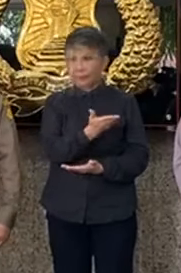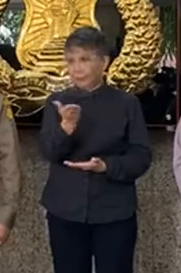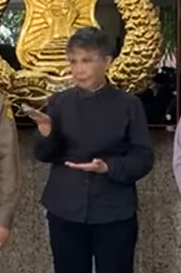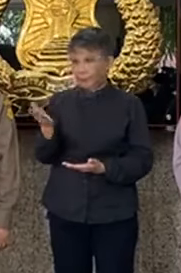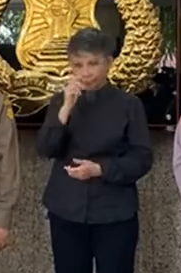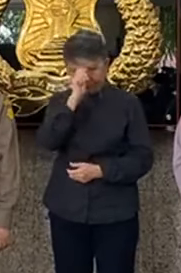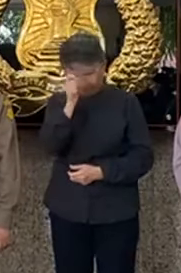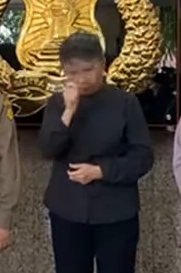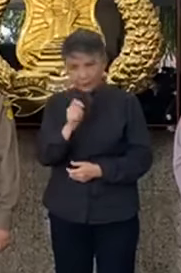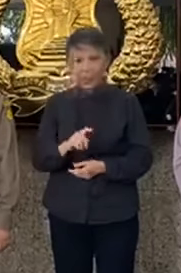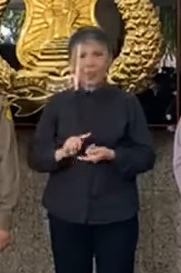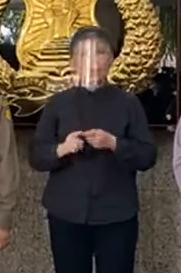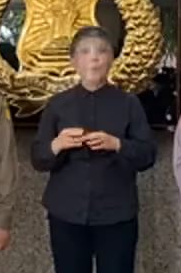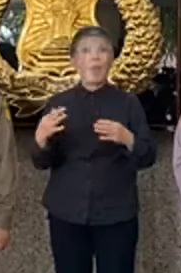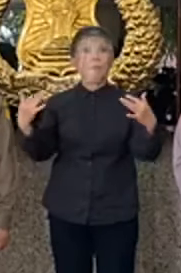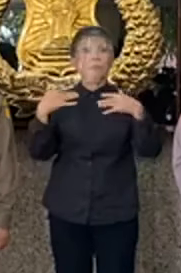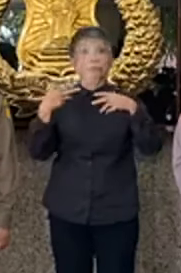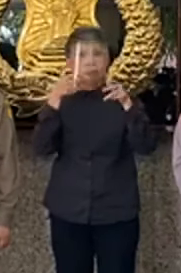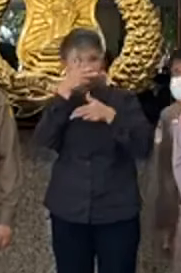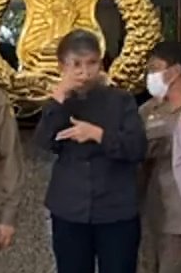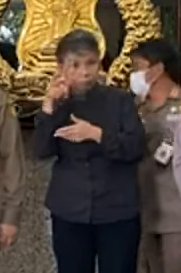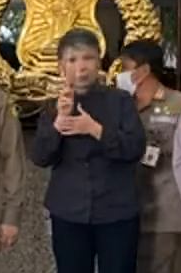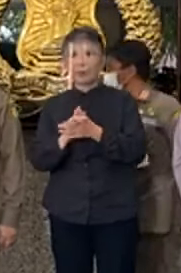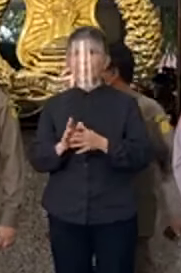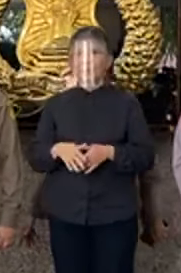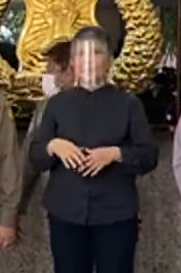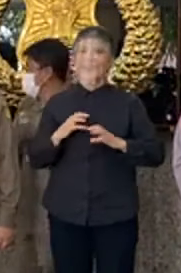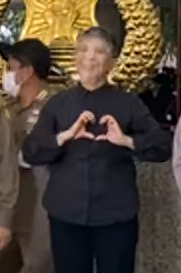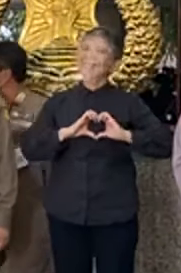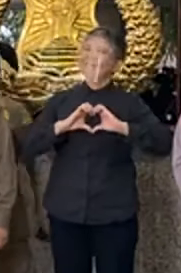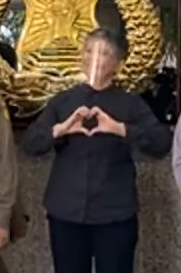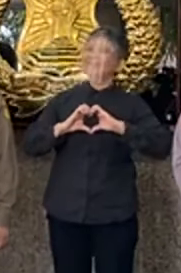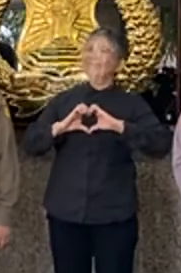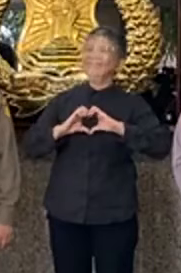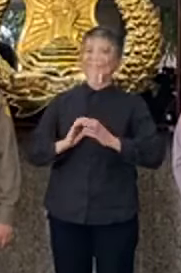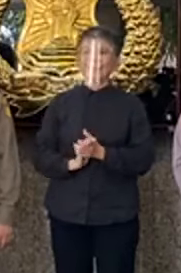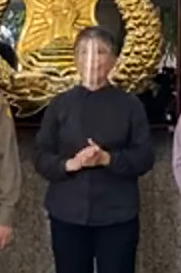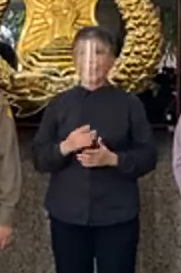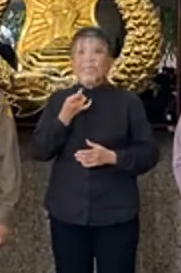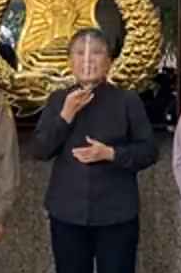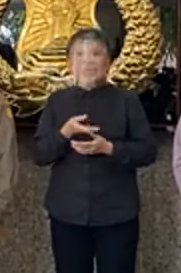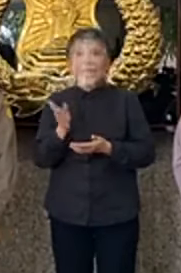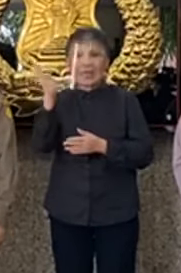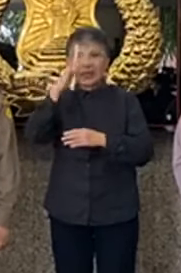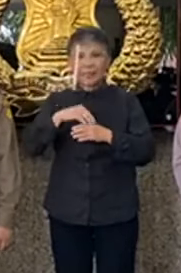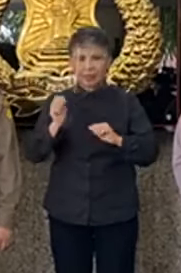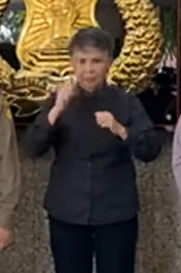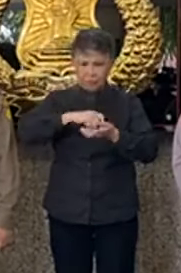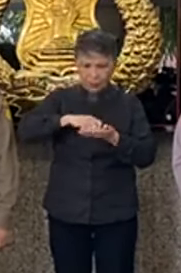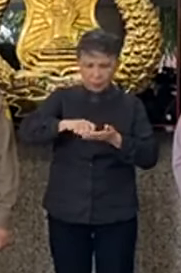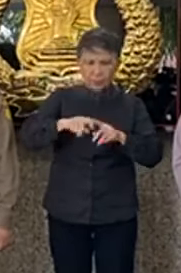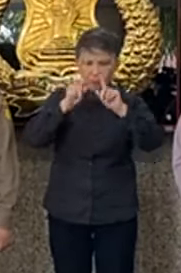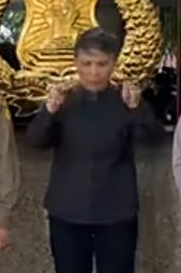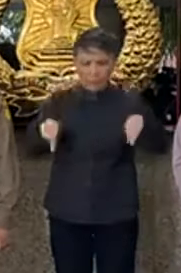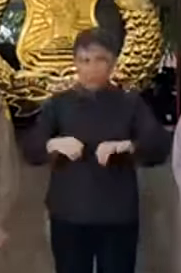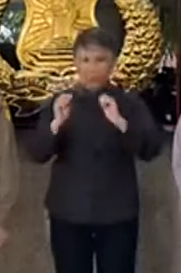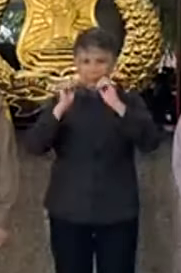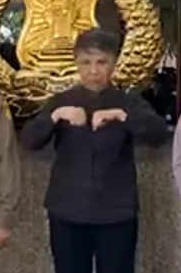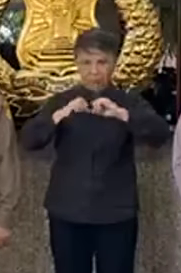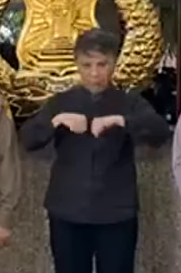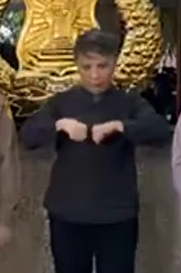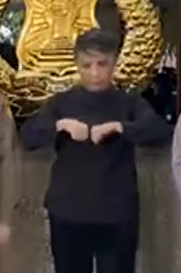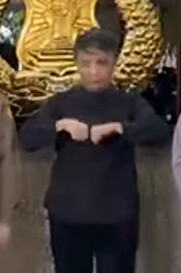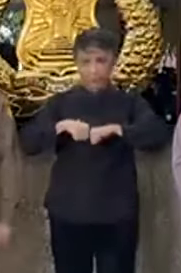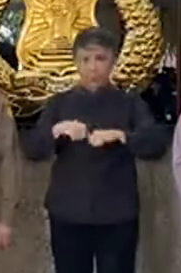sekalian, teman-teman PRS, anak-anakku sekalian yang saya cintai, izin hari ini kami menandatangani memorandum of